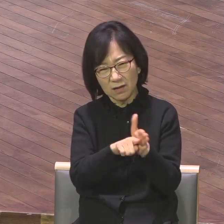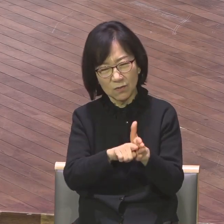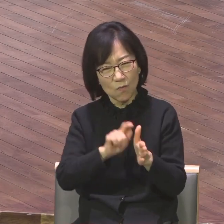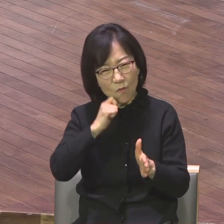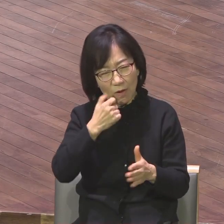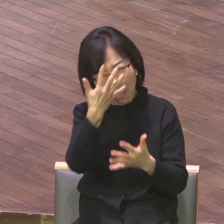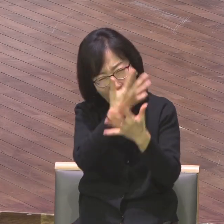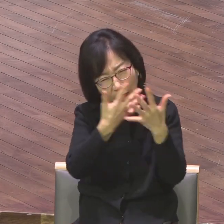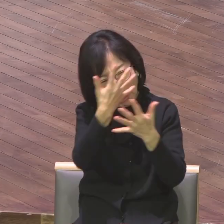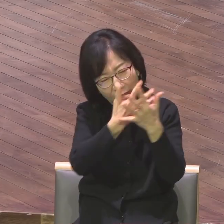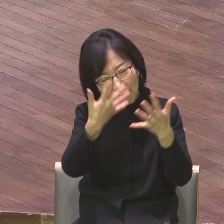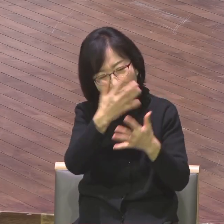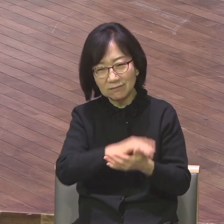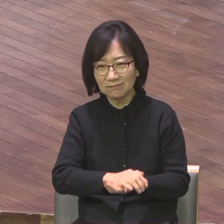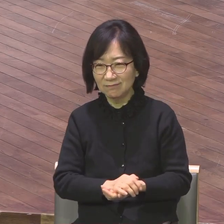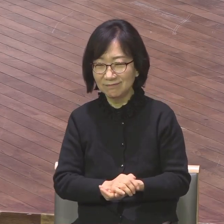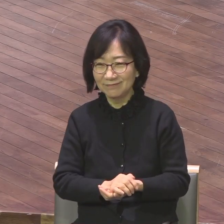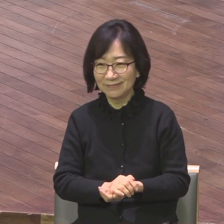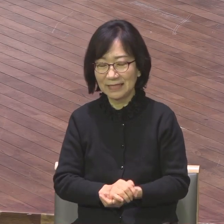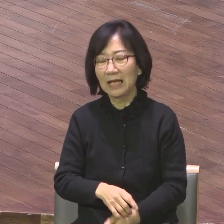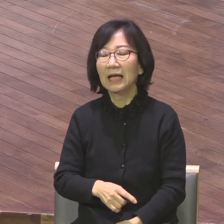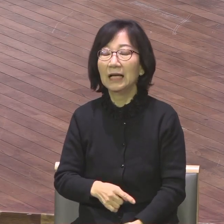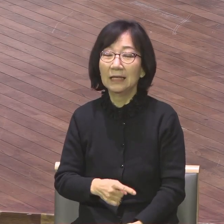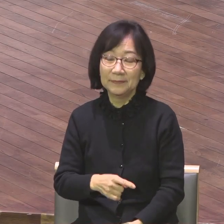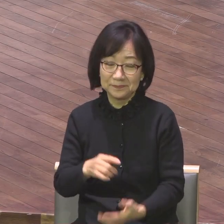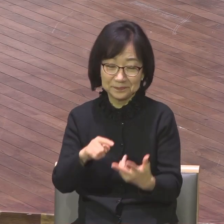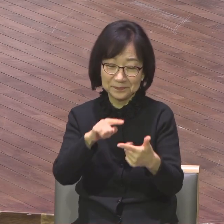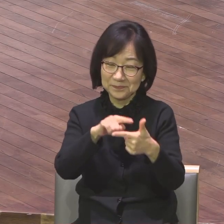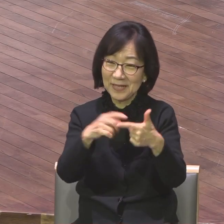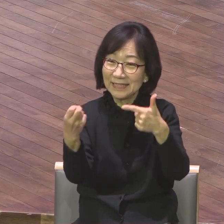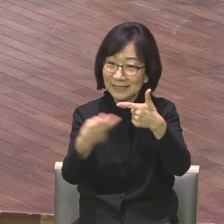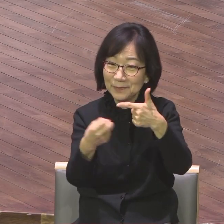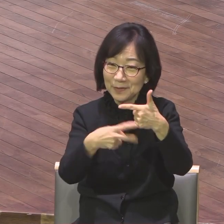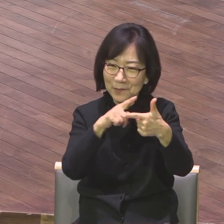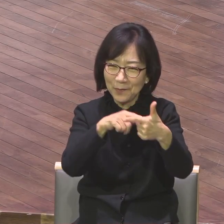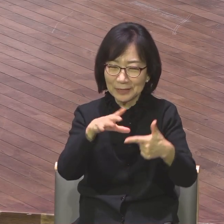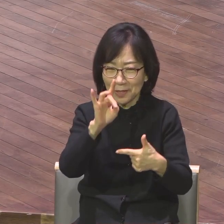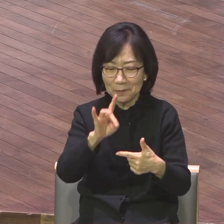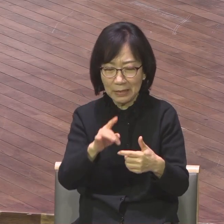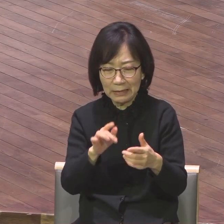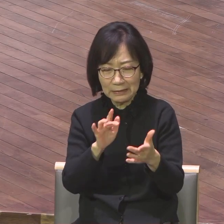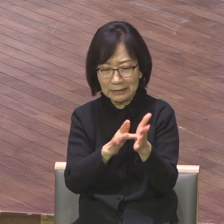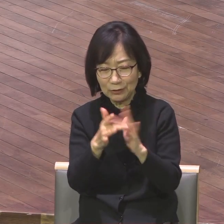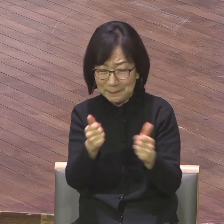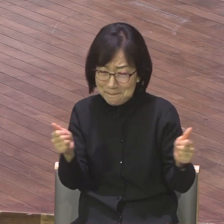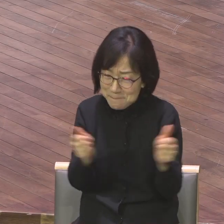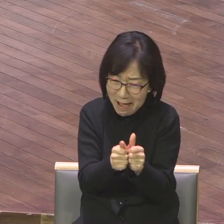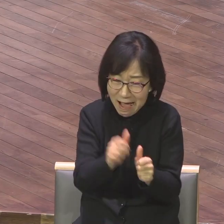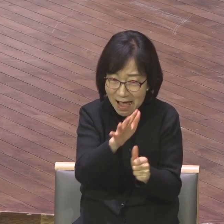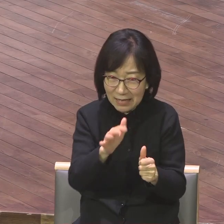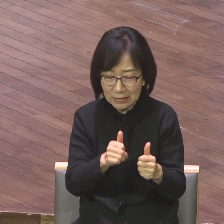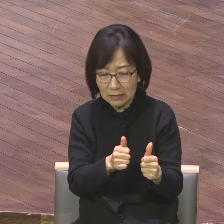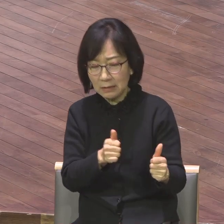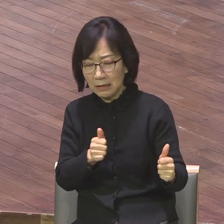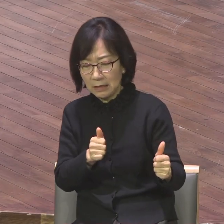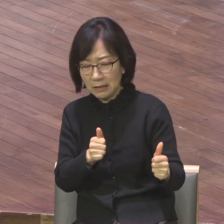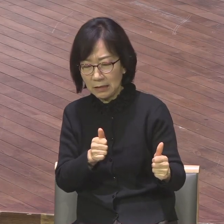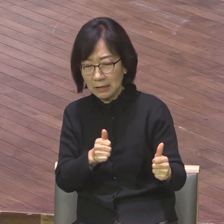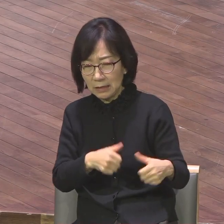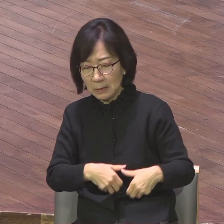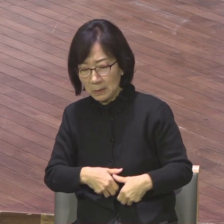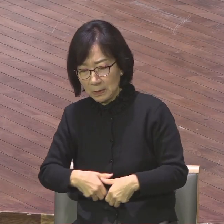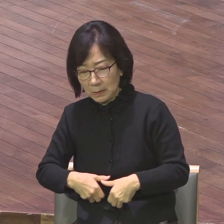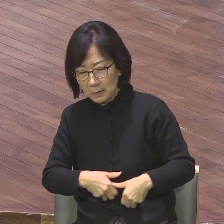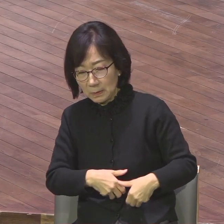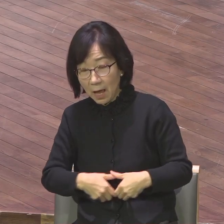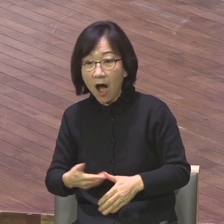물론 처음에는 이 우유부단했던 이 니고데모도 그렇게 예수님께서 십자가